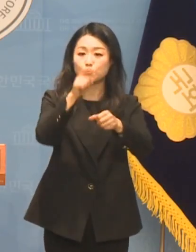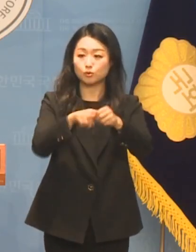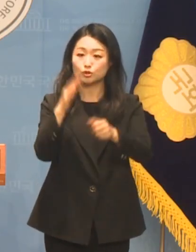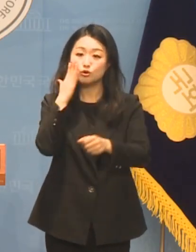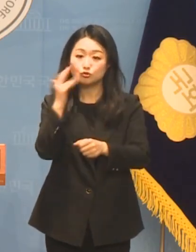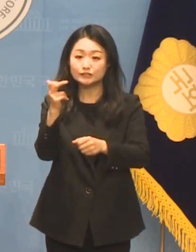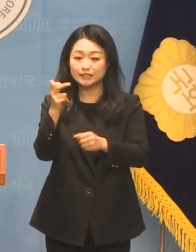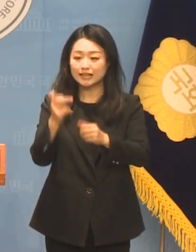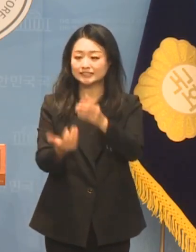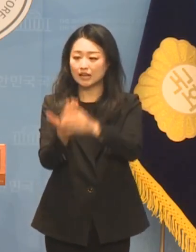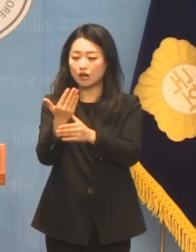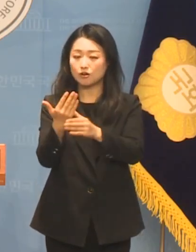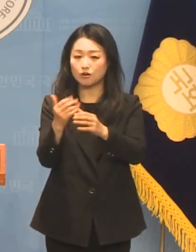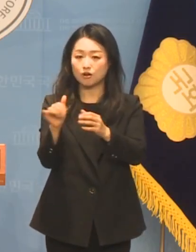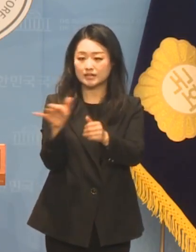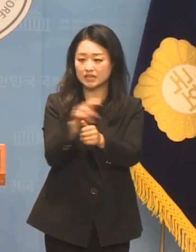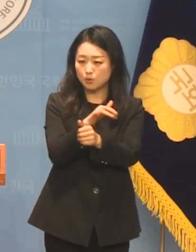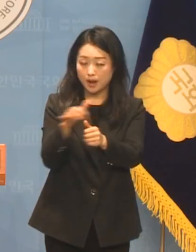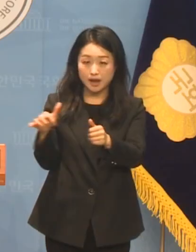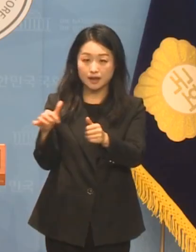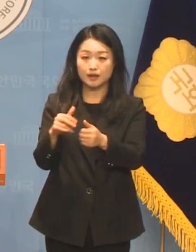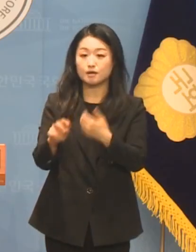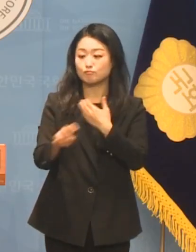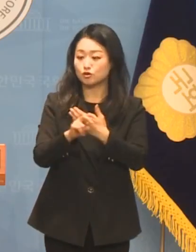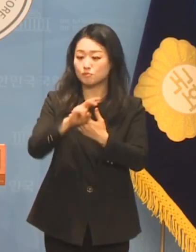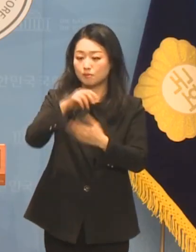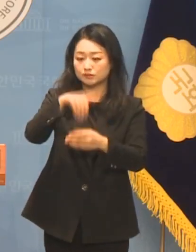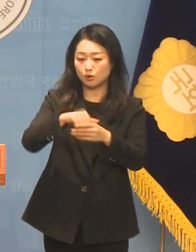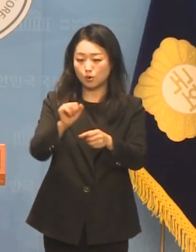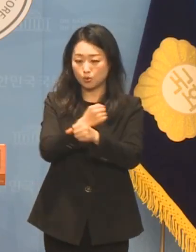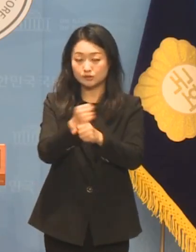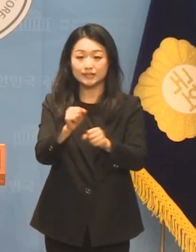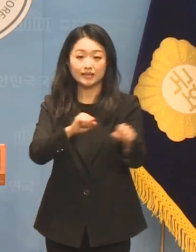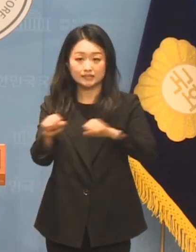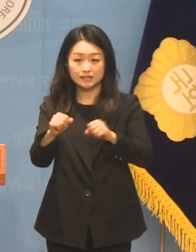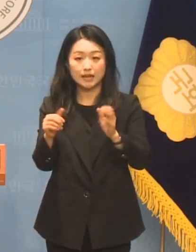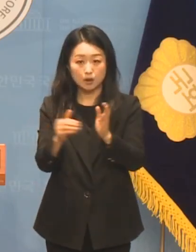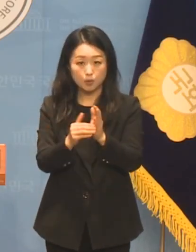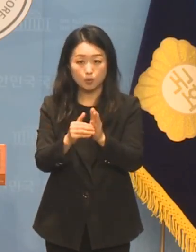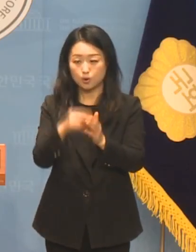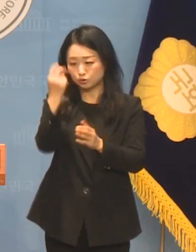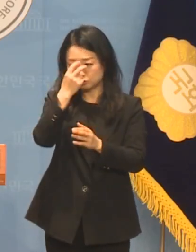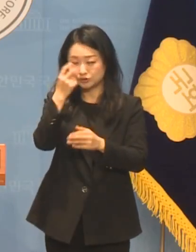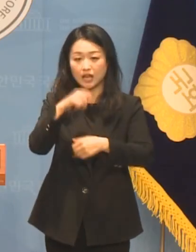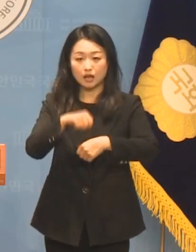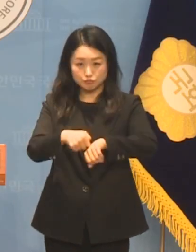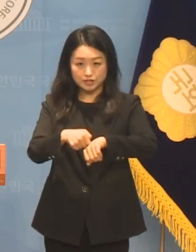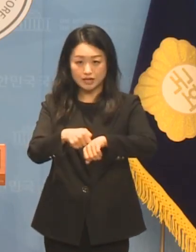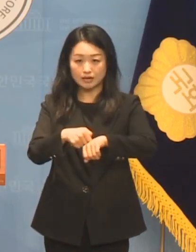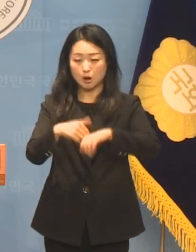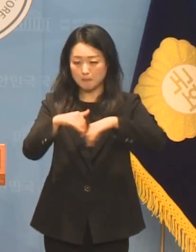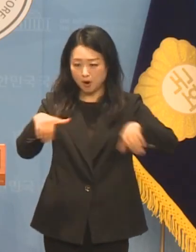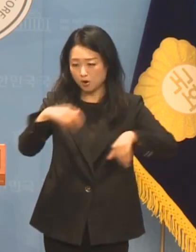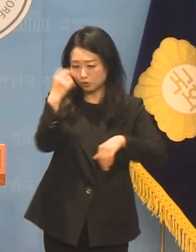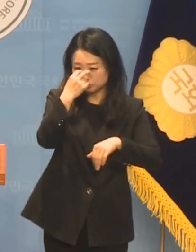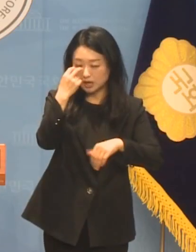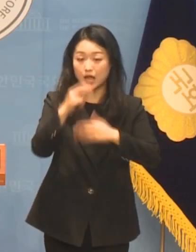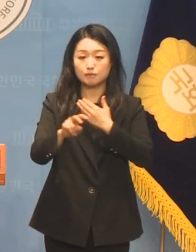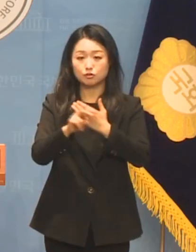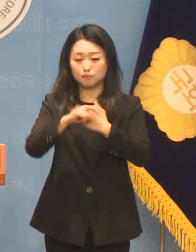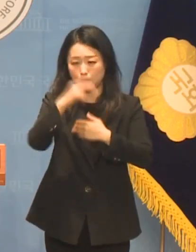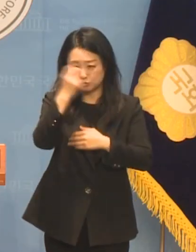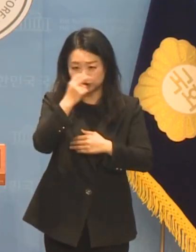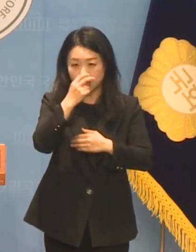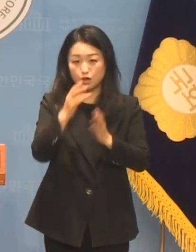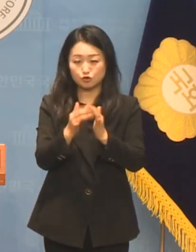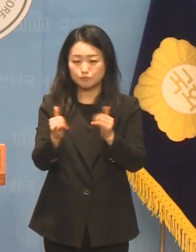사건을 기획하여 불법적인 선거 공작을 실행하고 무리한 수사, 별건 수사, 불법 수사로